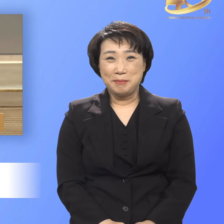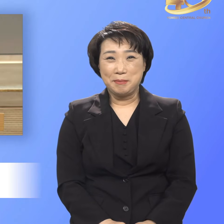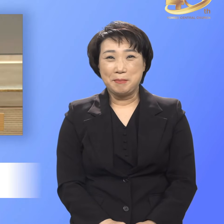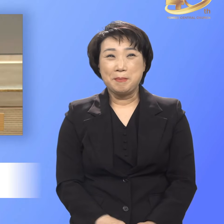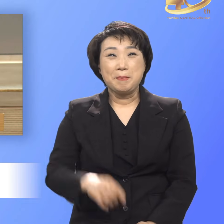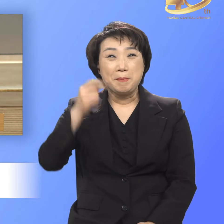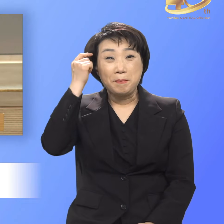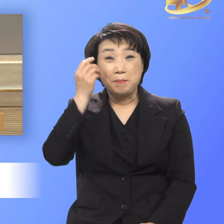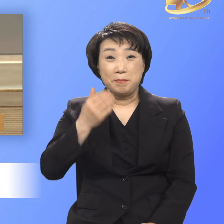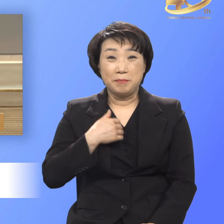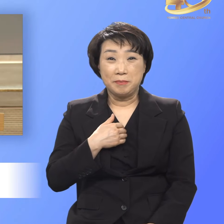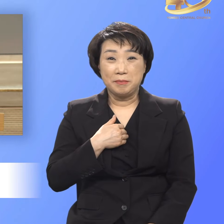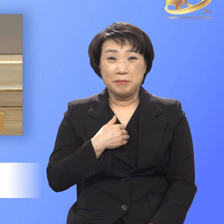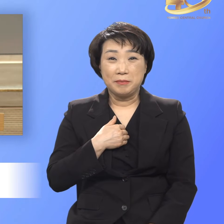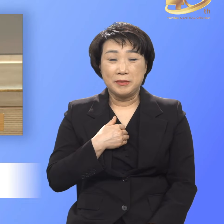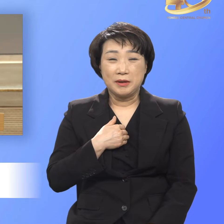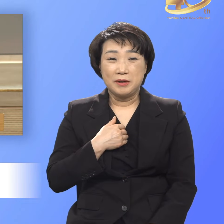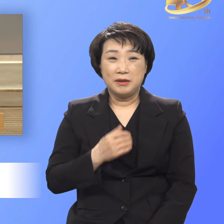왜 그럴까?